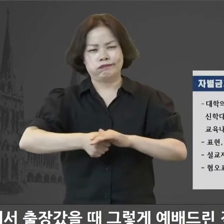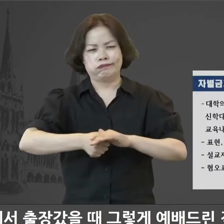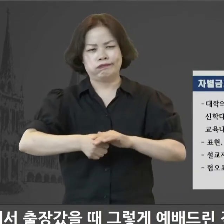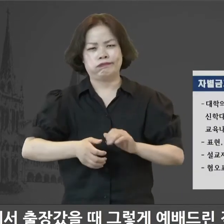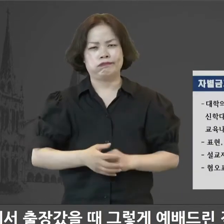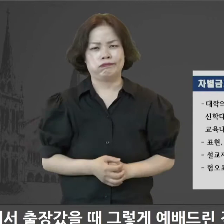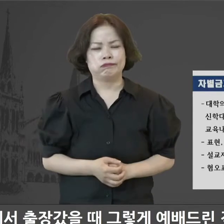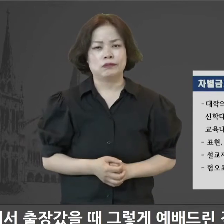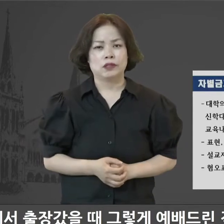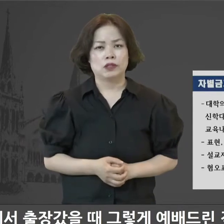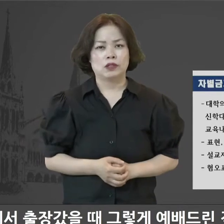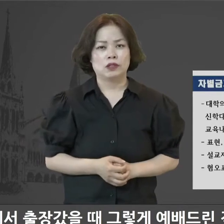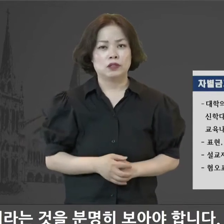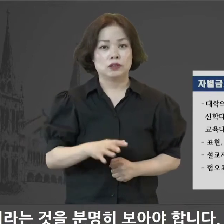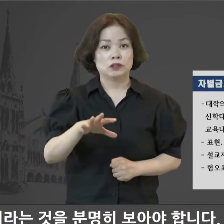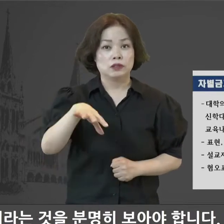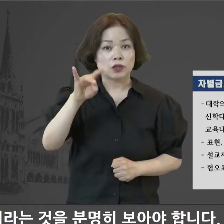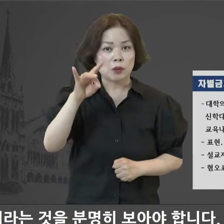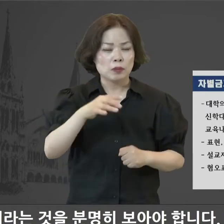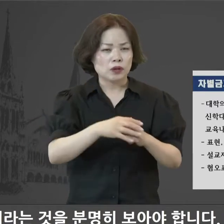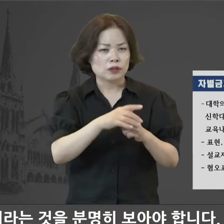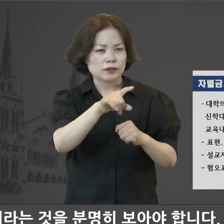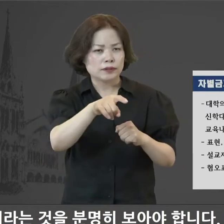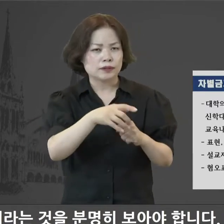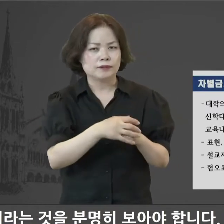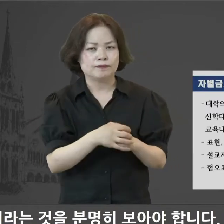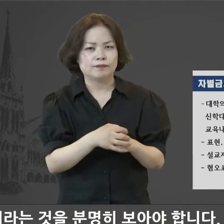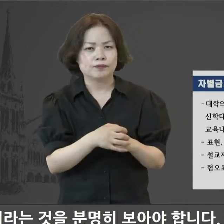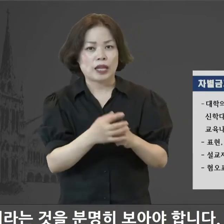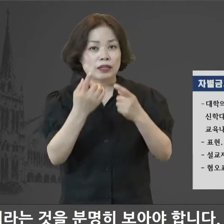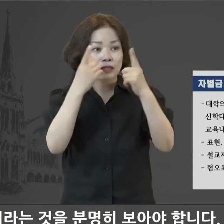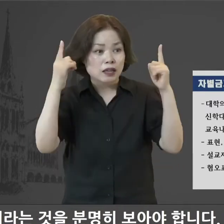자, 첫 번째로 대학의 자율성이 침해됩니다.